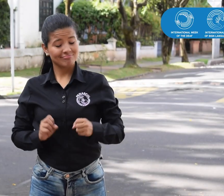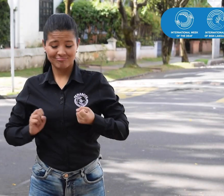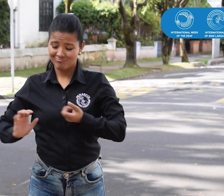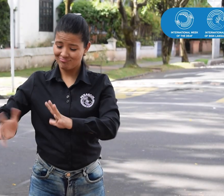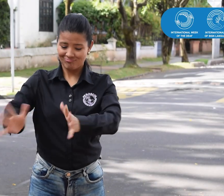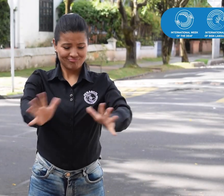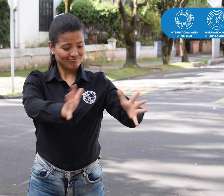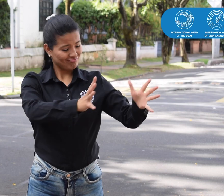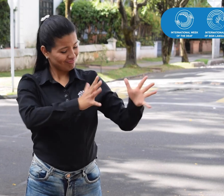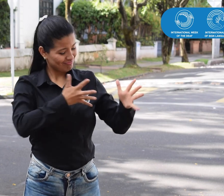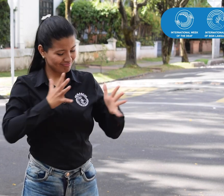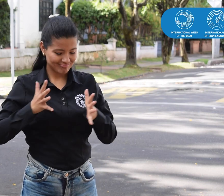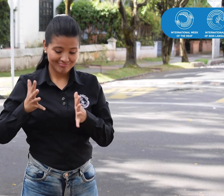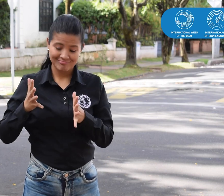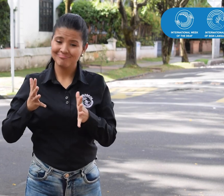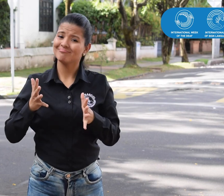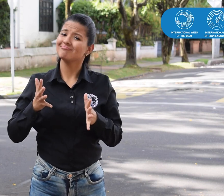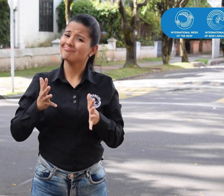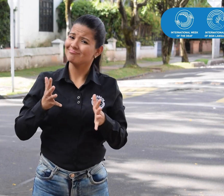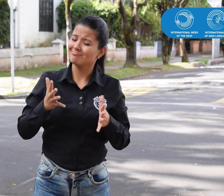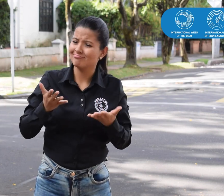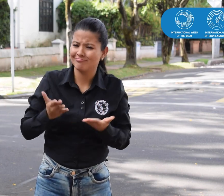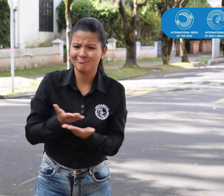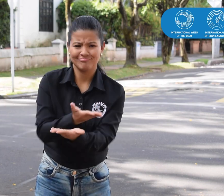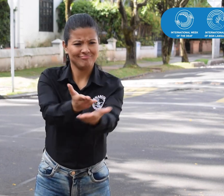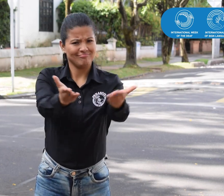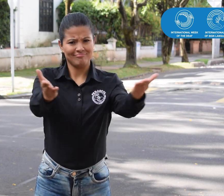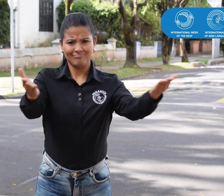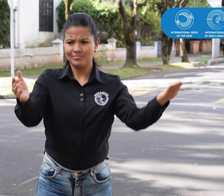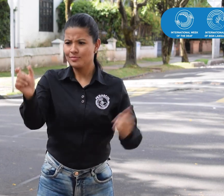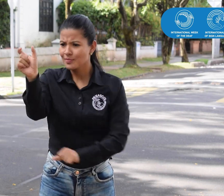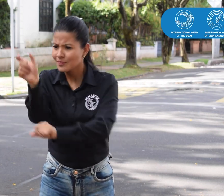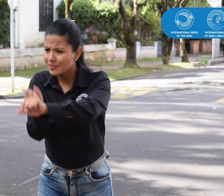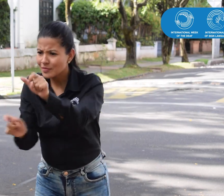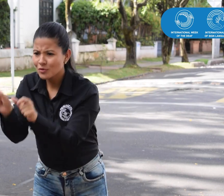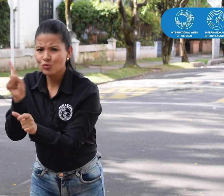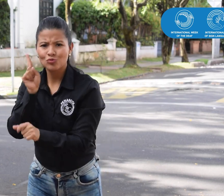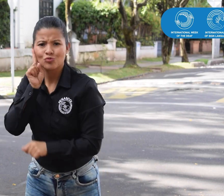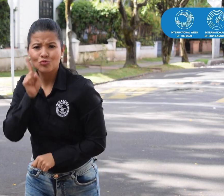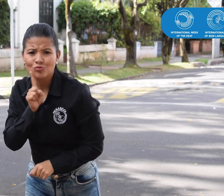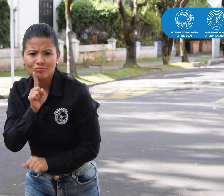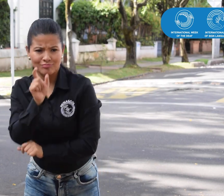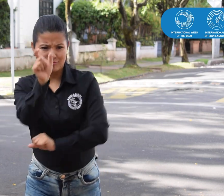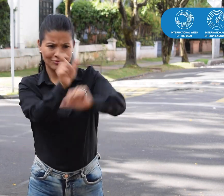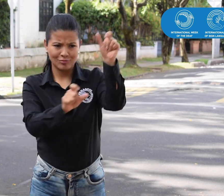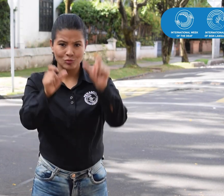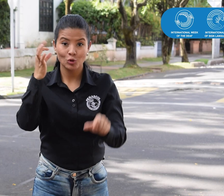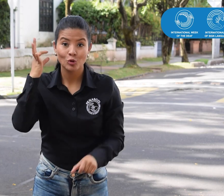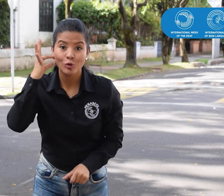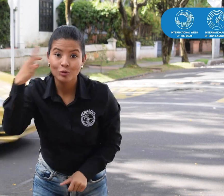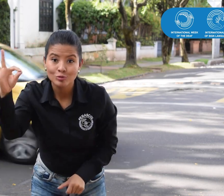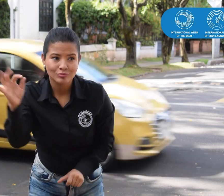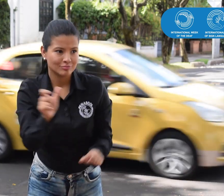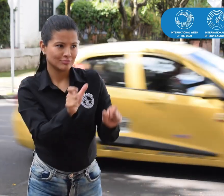lugar Sí ustedes personas sordas personas oyentes intérpretes que prestan